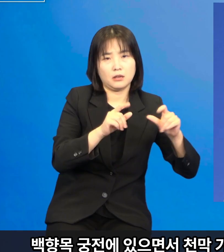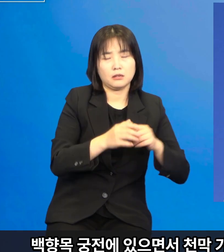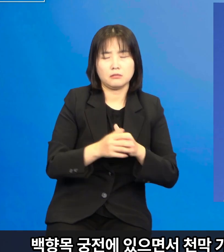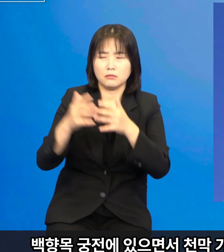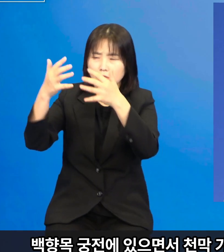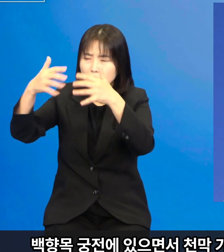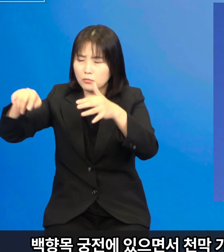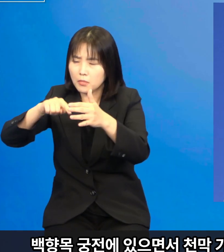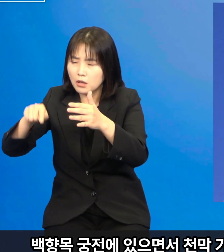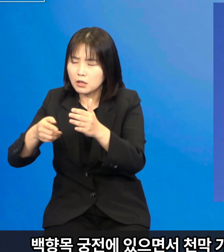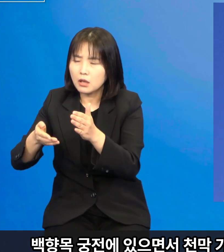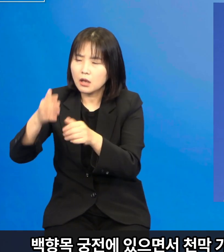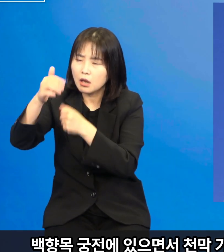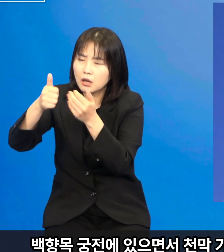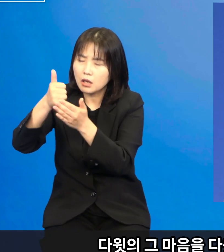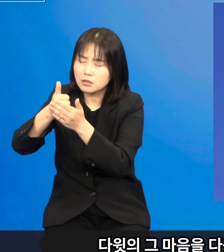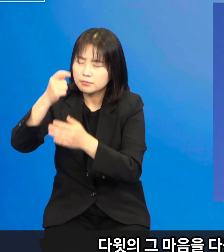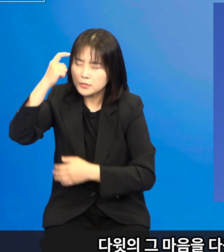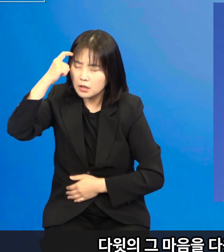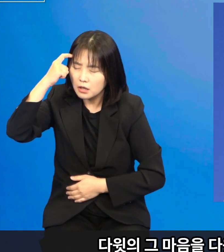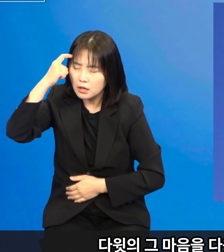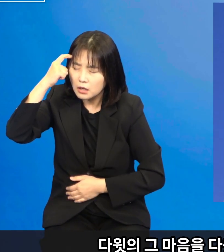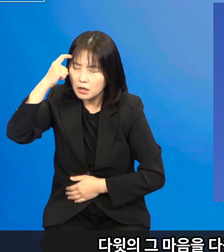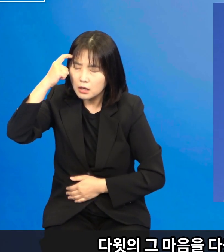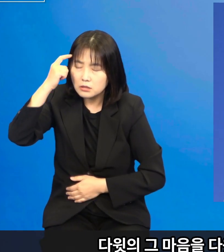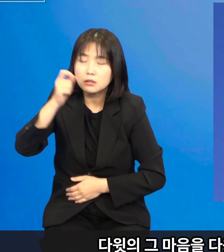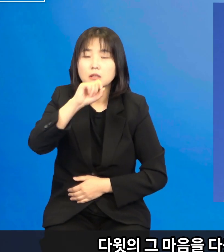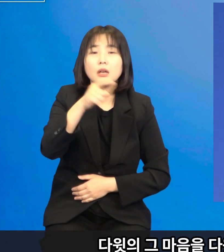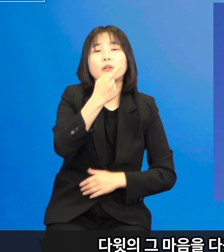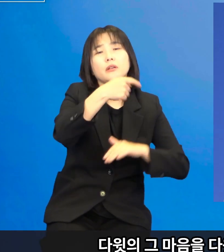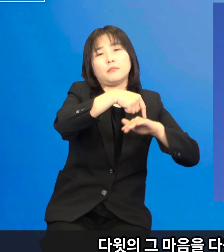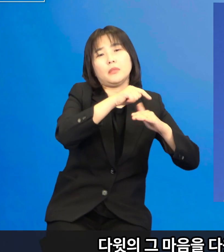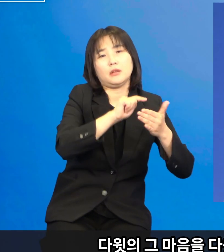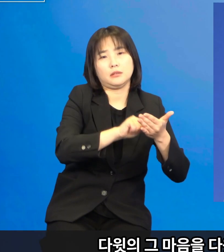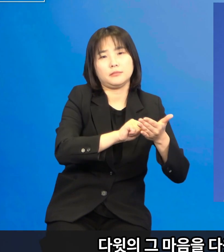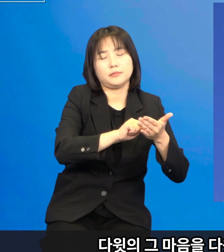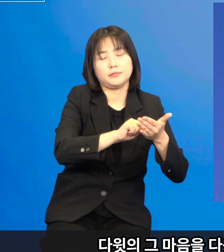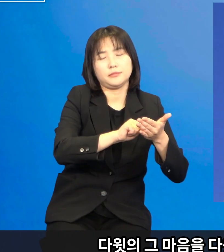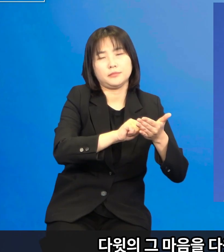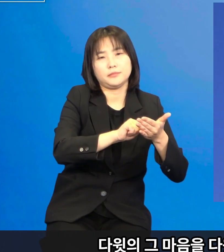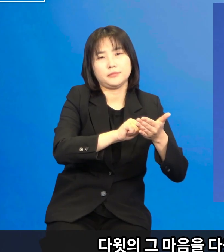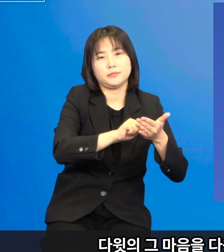천막 가운데 있었던 하나님을 생각했던 다윗의 그 마음을,